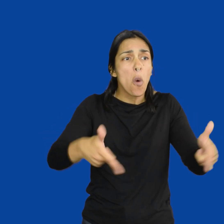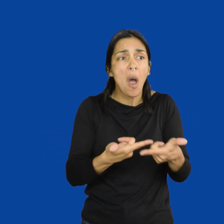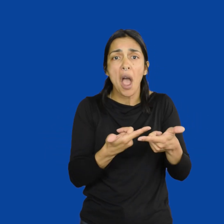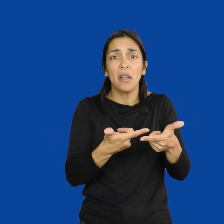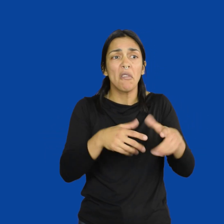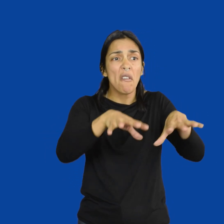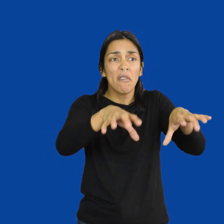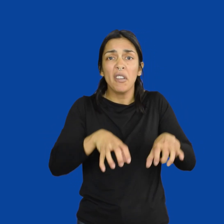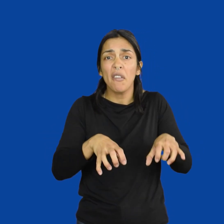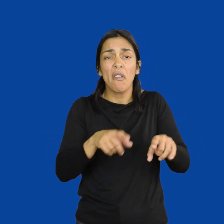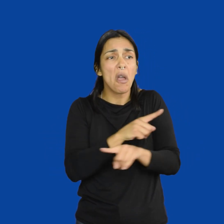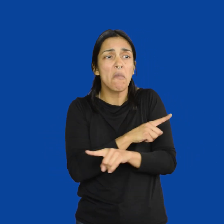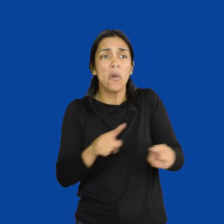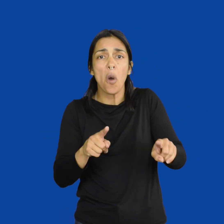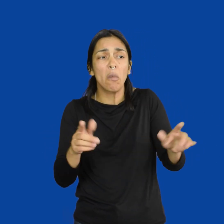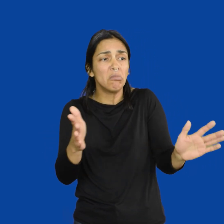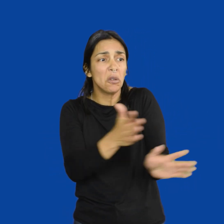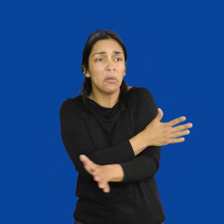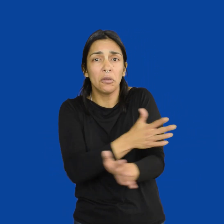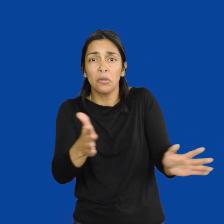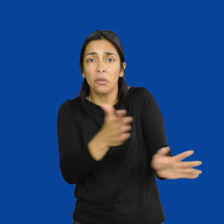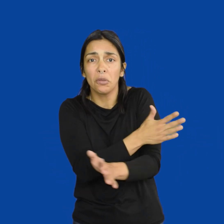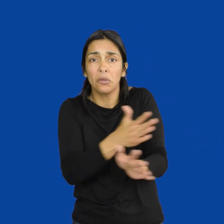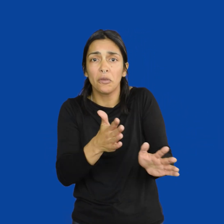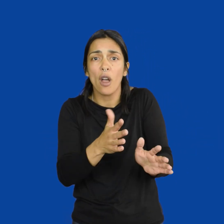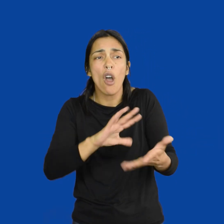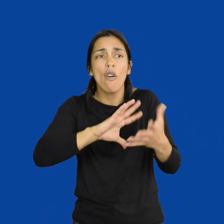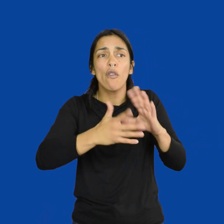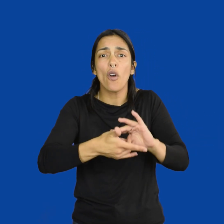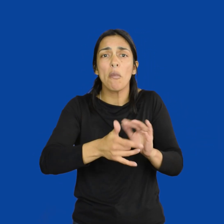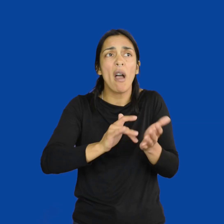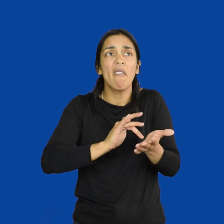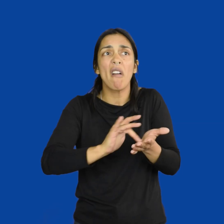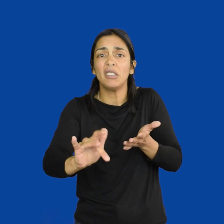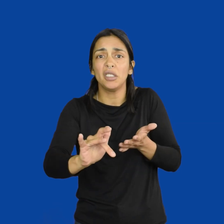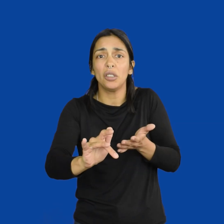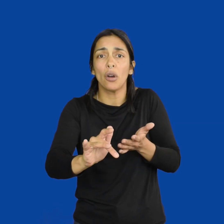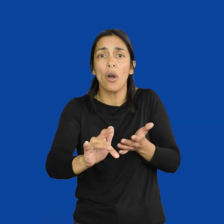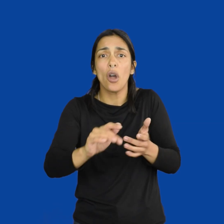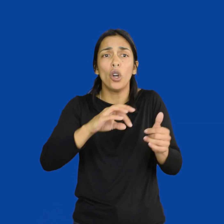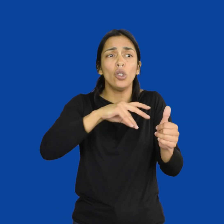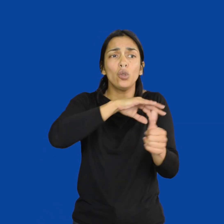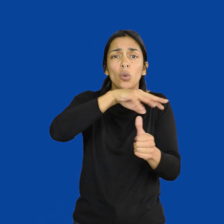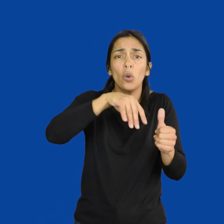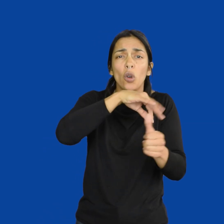existiera registro alguno de que una vez vivieron allí, desarraigándolos y reduciéndolos a la mera